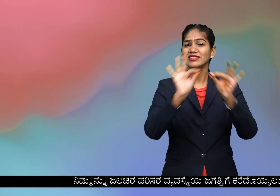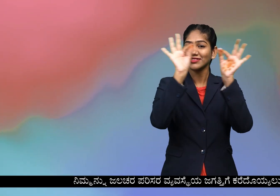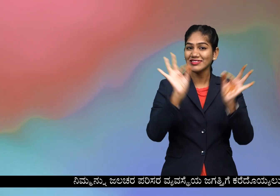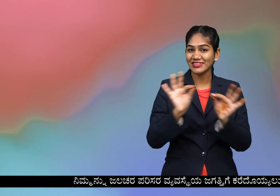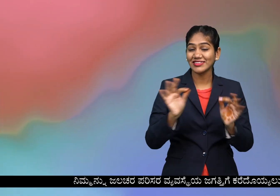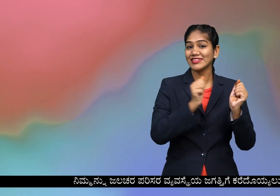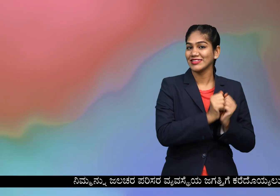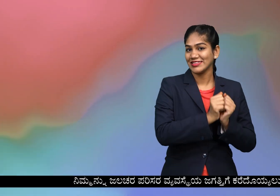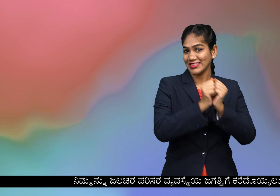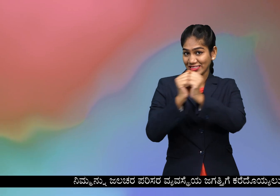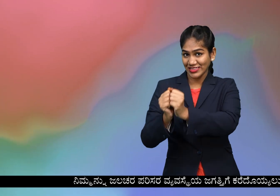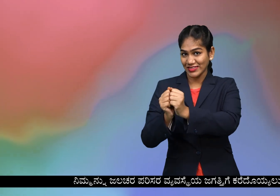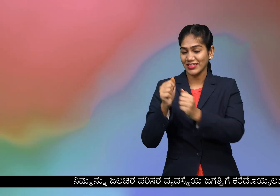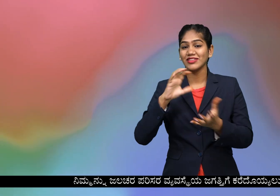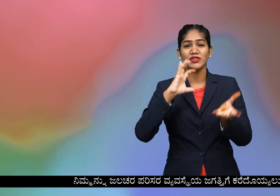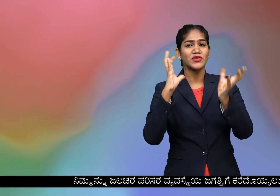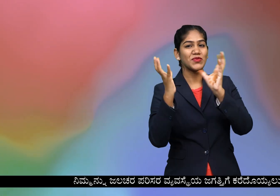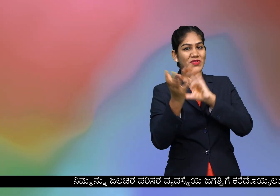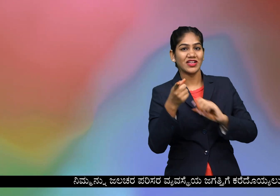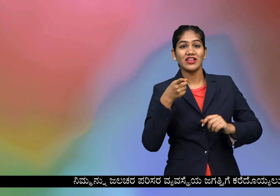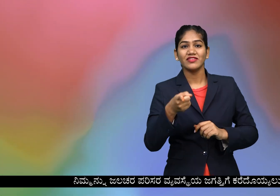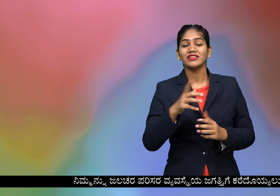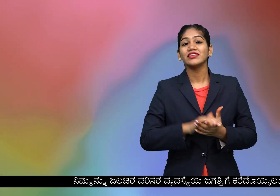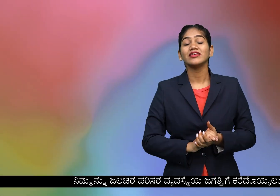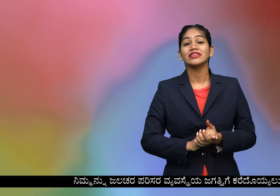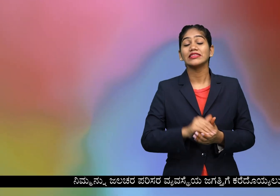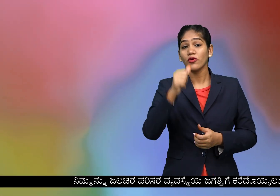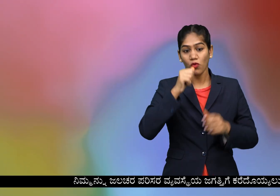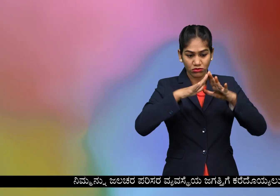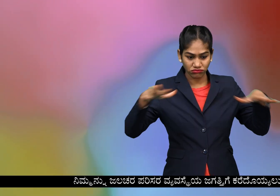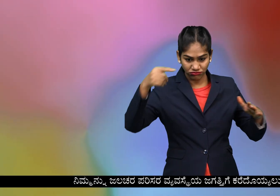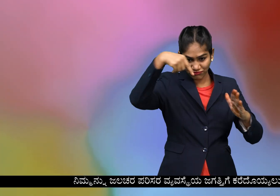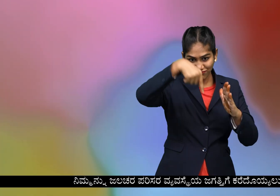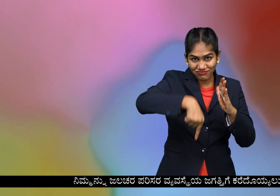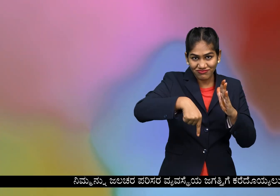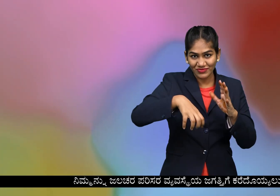ನಿಮ್ಮನ್ನ ಜಲಚರ ಪರಿಸರ ವ್ಯವಸ್ಥೆಯ ಜಗತ್ತಿಗೆ ಕರೆದೊಯ್ಯಲು ಸಿದ್ಧವಾಗಿದ್ದೇನೆ.